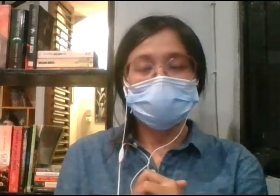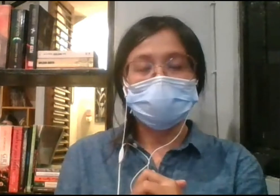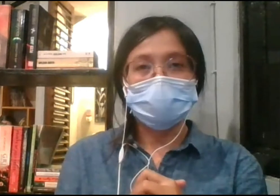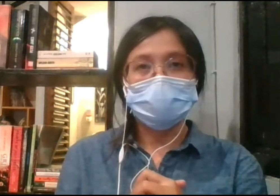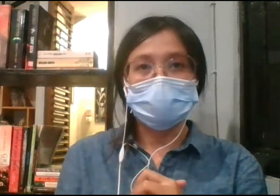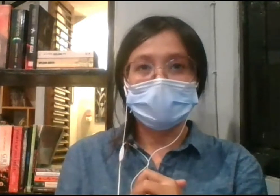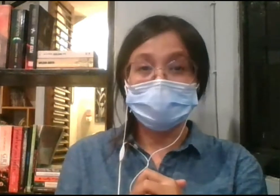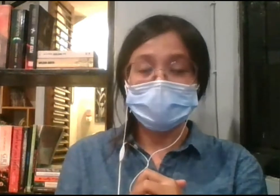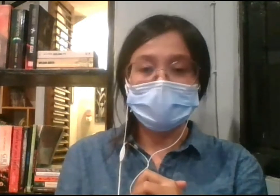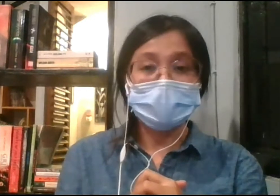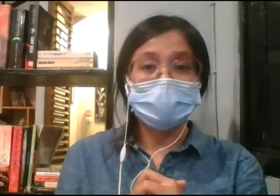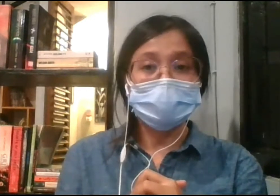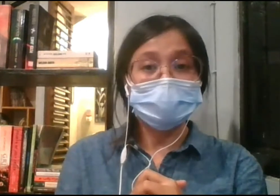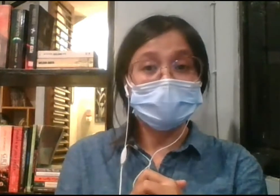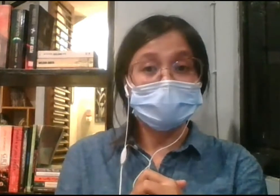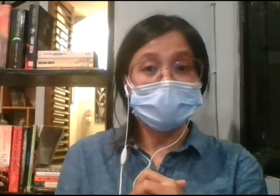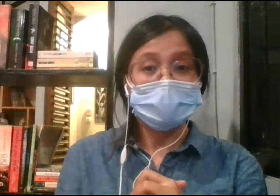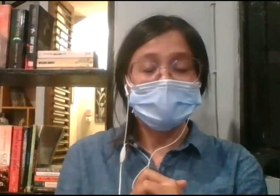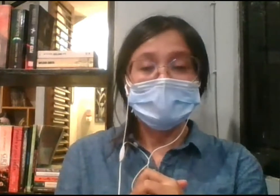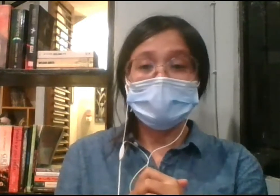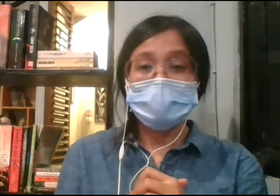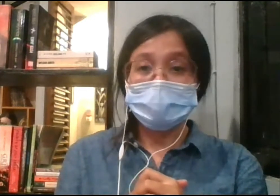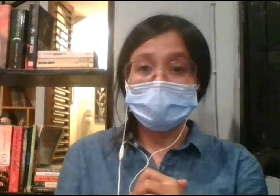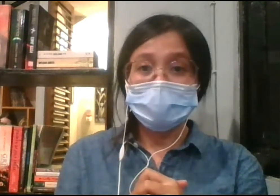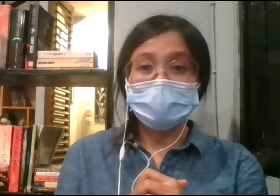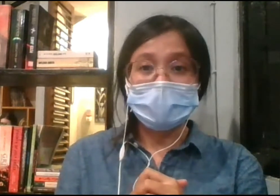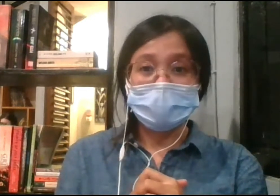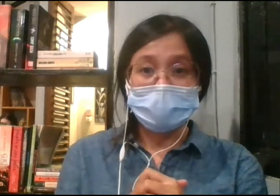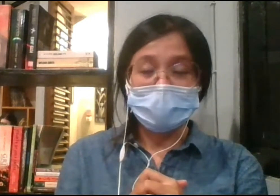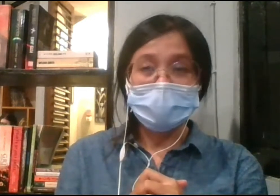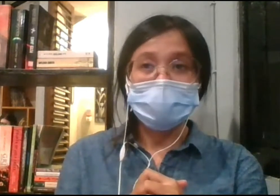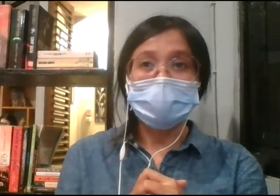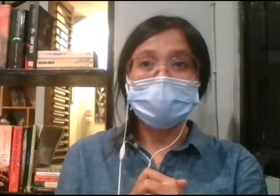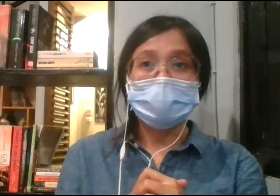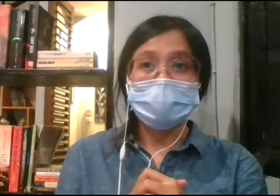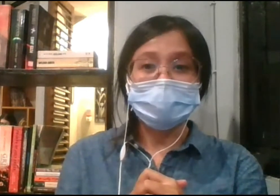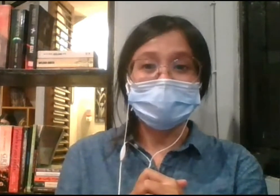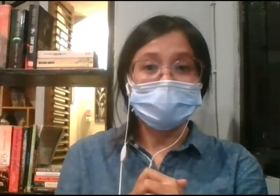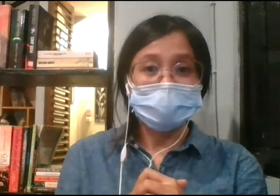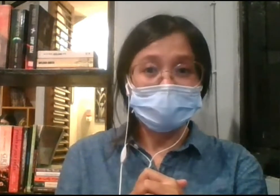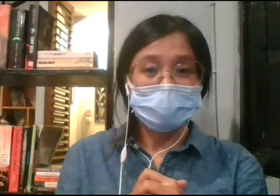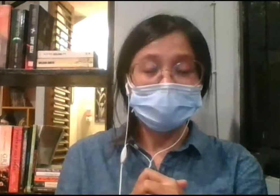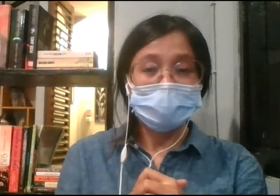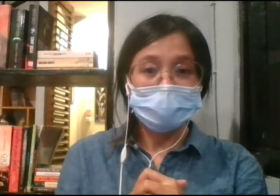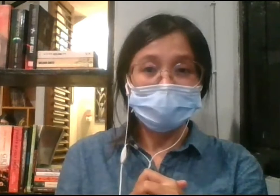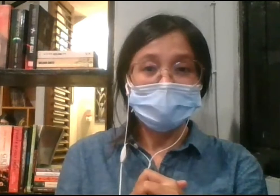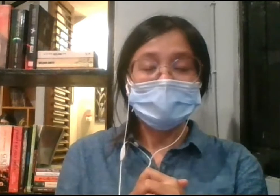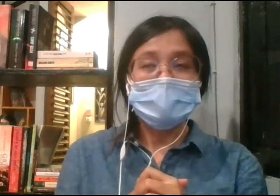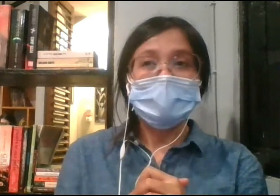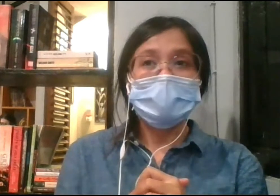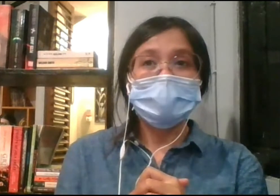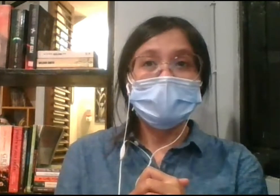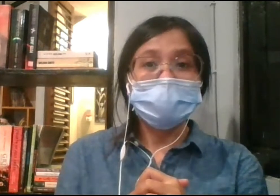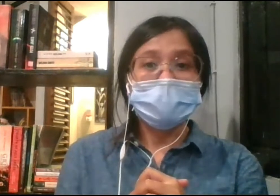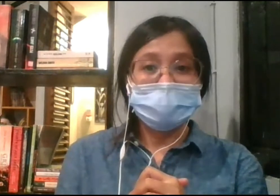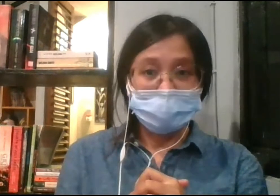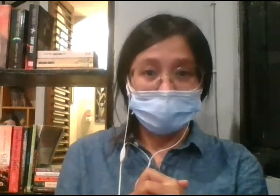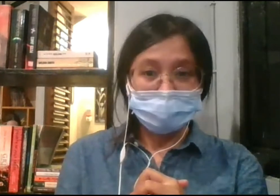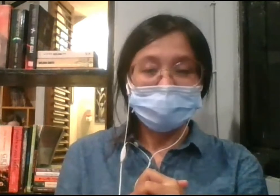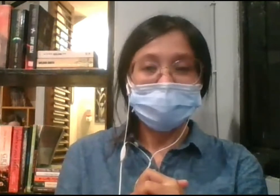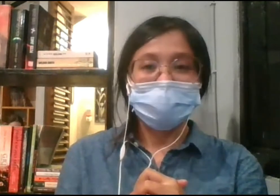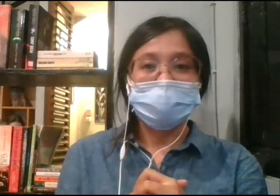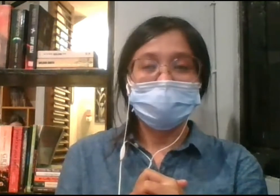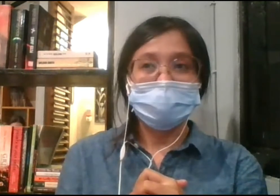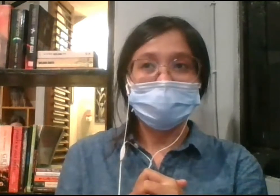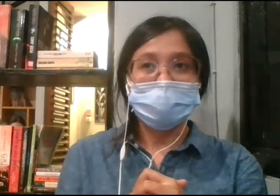terdalam manusia. Maka itu feature disebut sebagai karya jurnalistik yang lebih